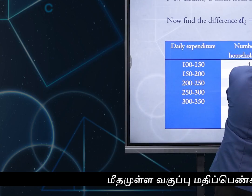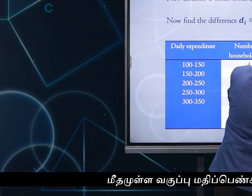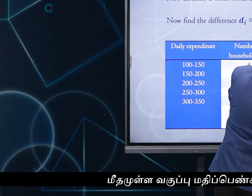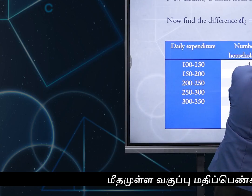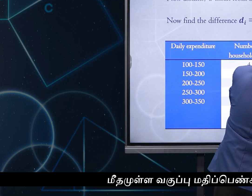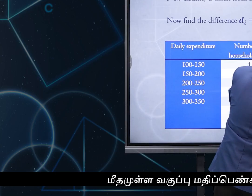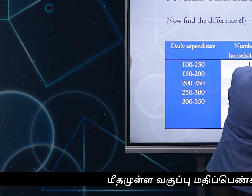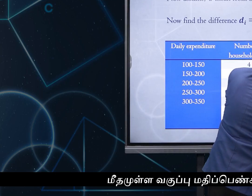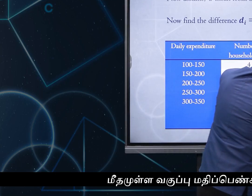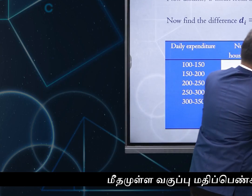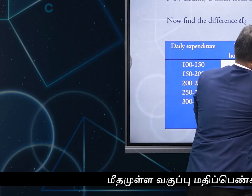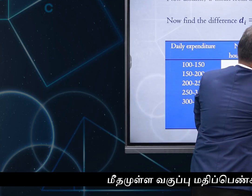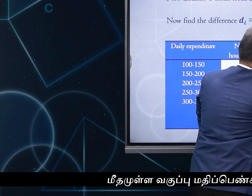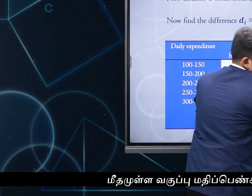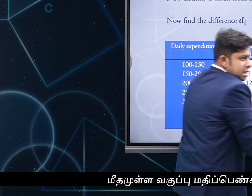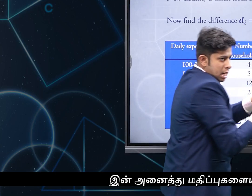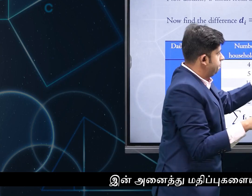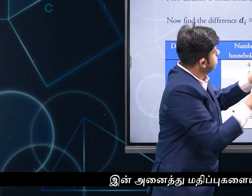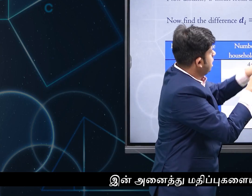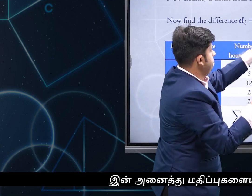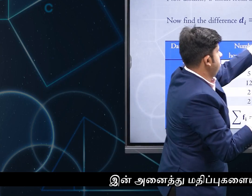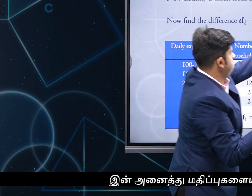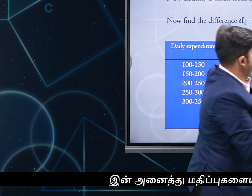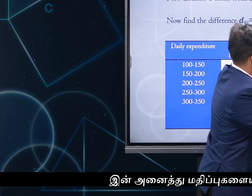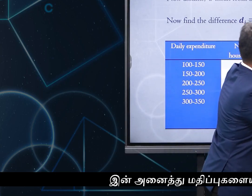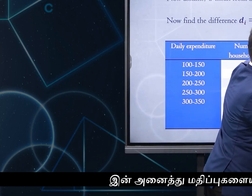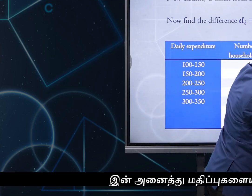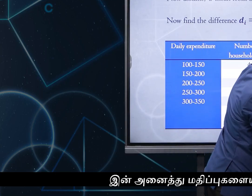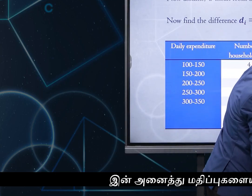மீதமுள்ள வகுப்பு மதிப்பெண்களுக்கான t-இன் அனைத்து மதிப்புகளையும் கண்டறியவும்.